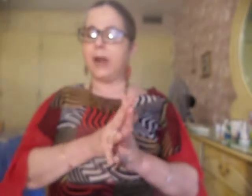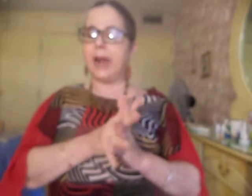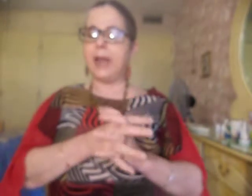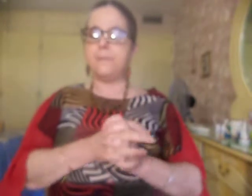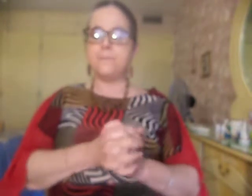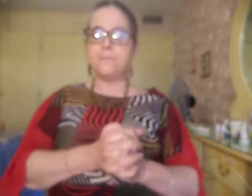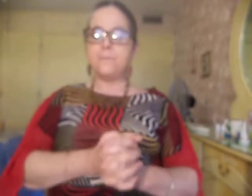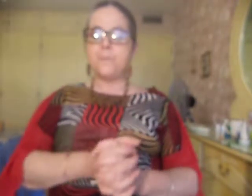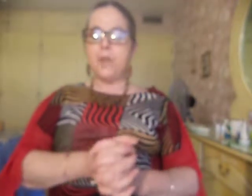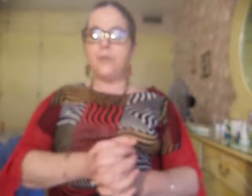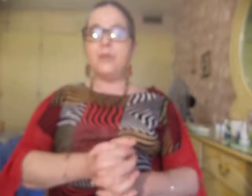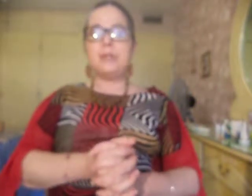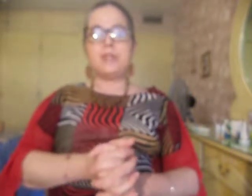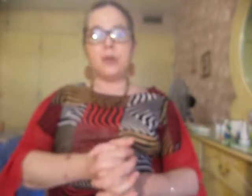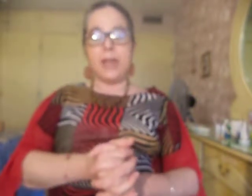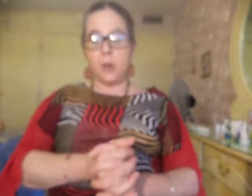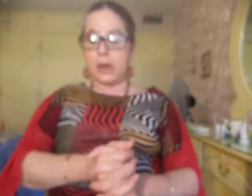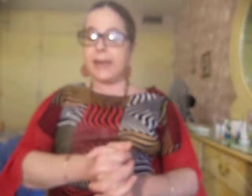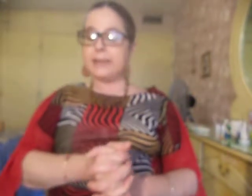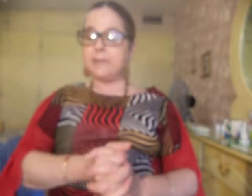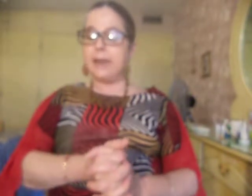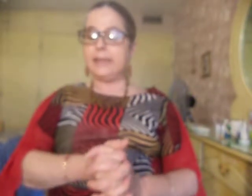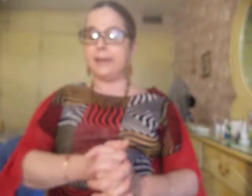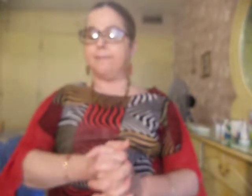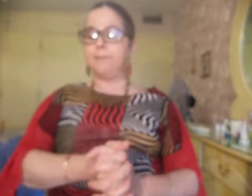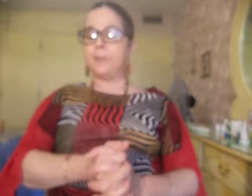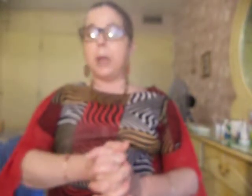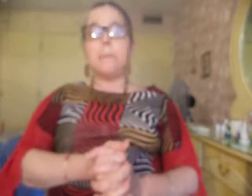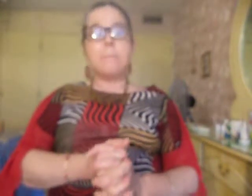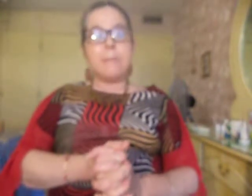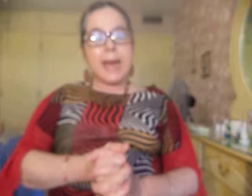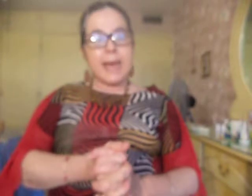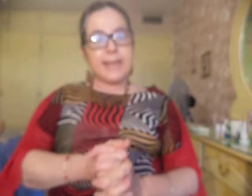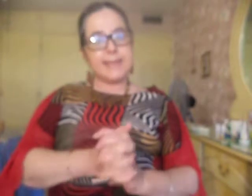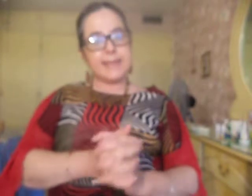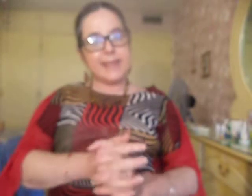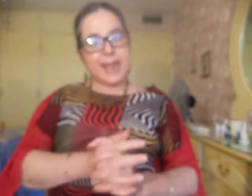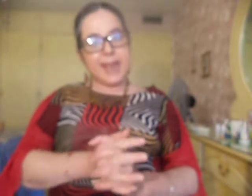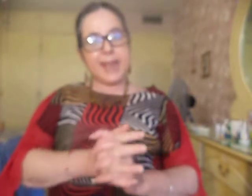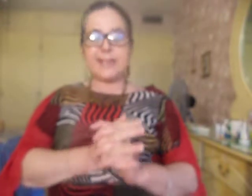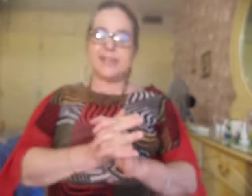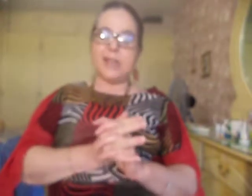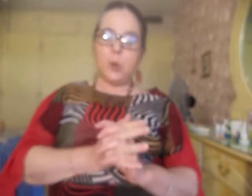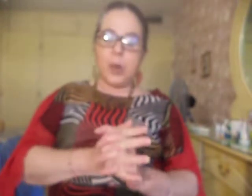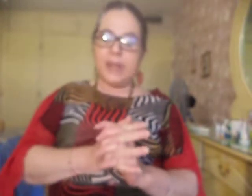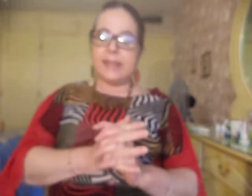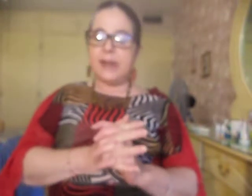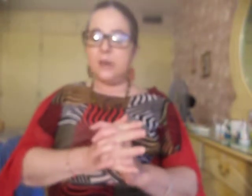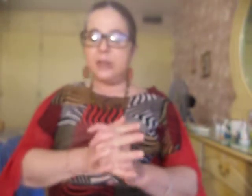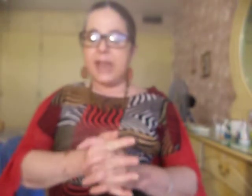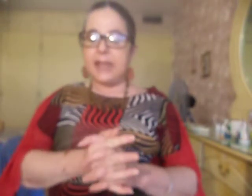corporal funcione correctamente. Más de 50